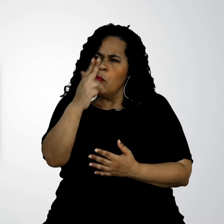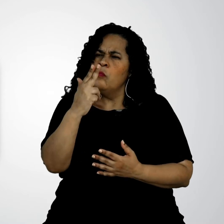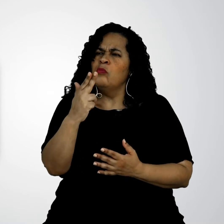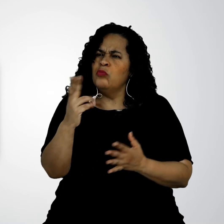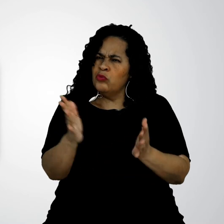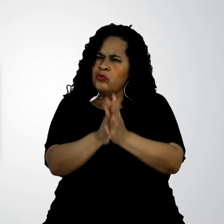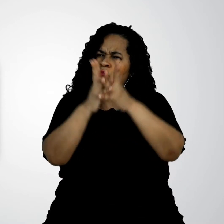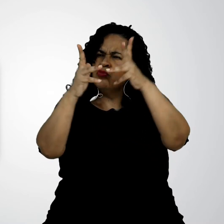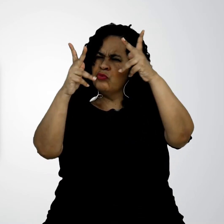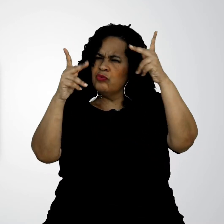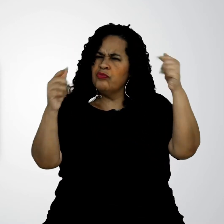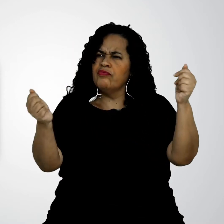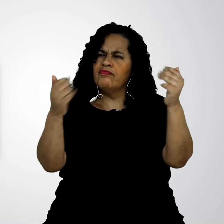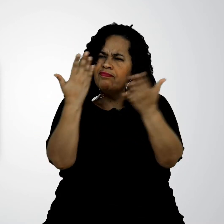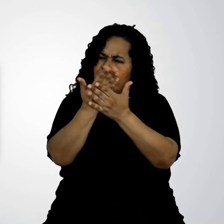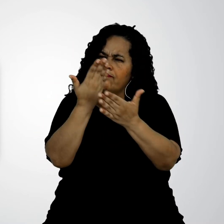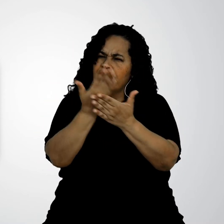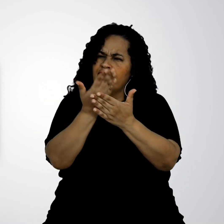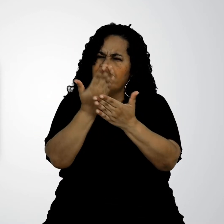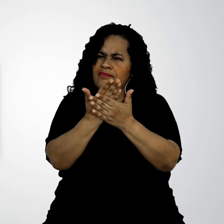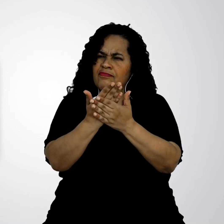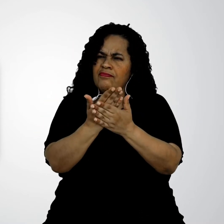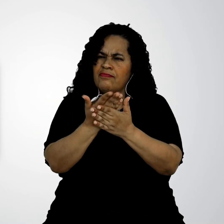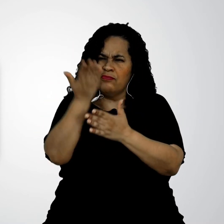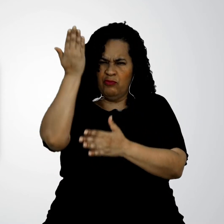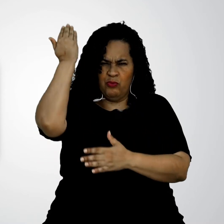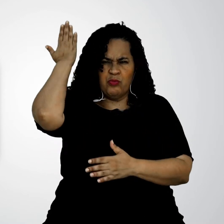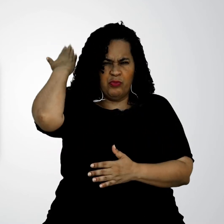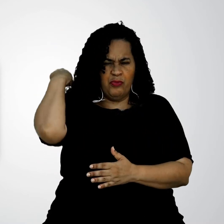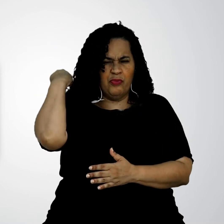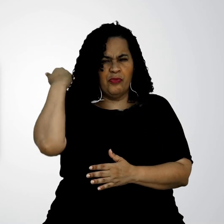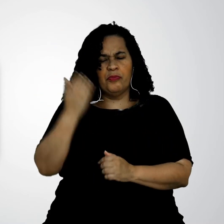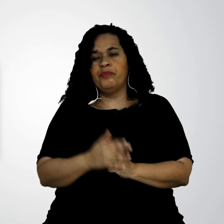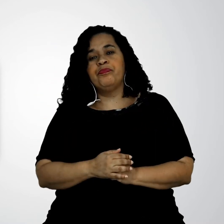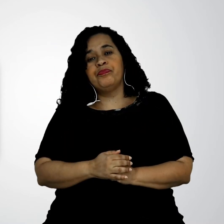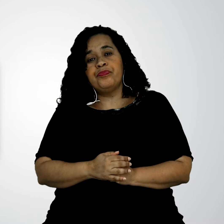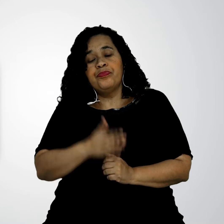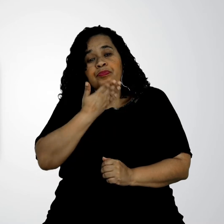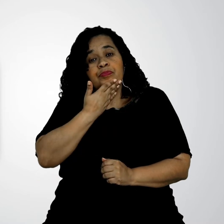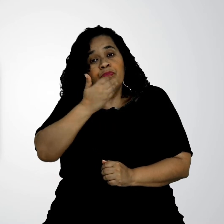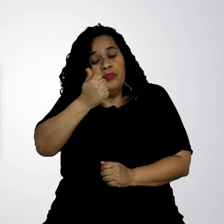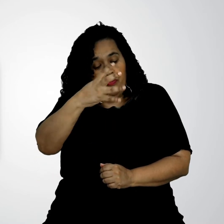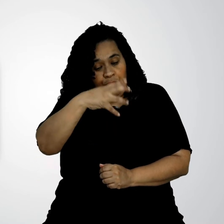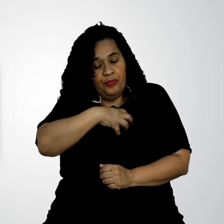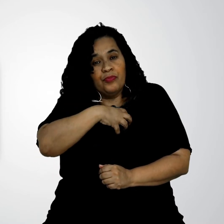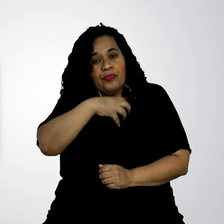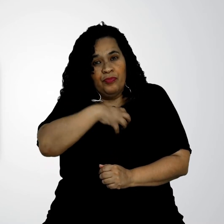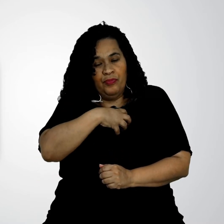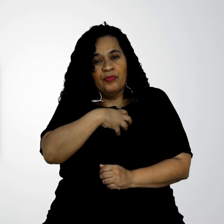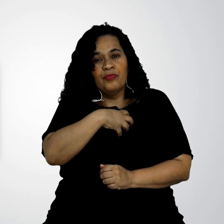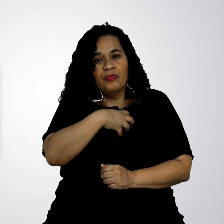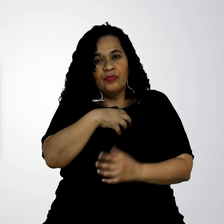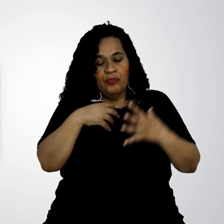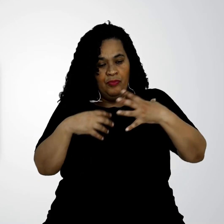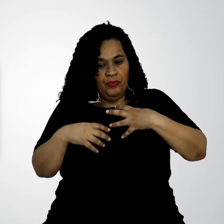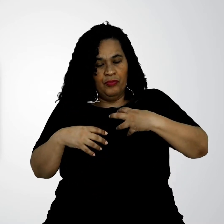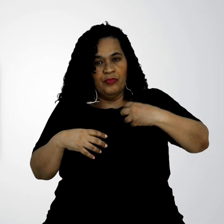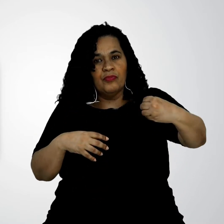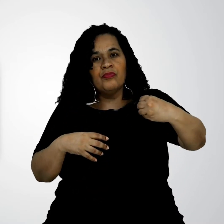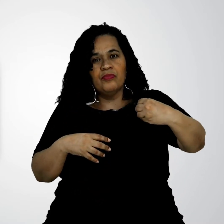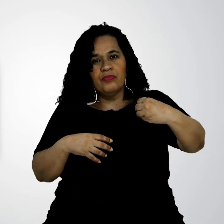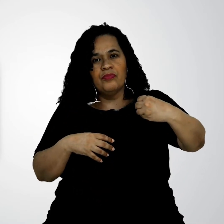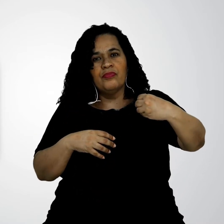uma das nossas lições, da outra série, onde ele fala assim, a melhor forma de um pai amar o filho é amar a mãe dele.